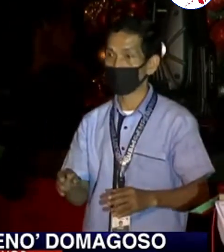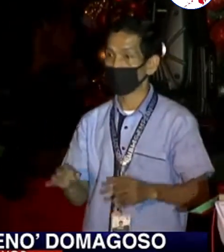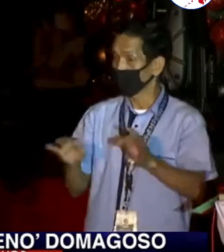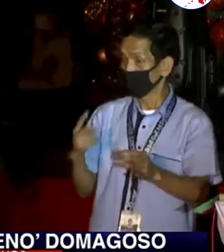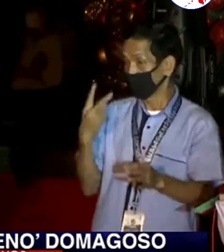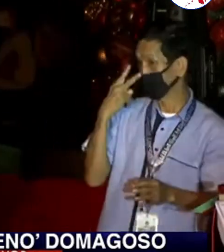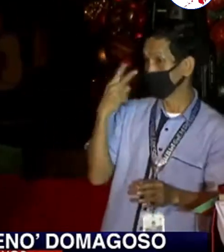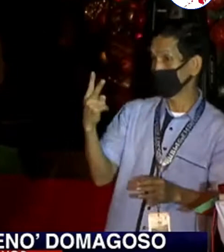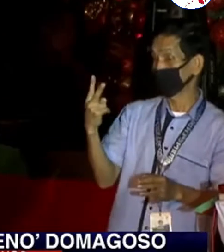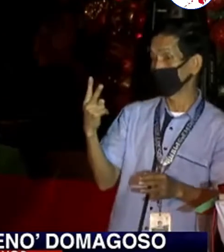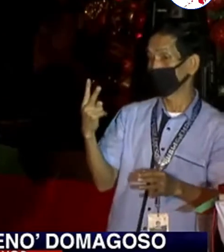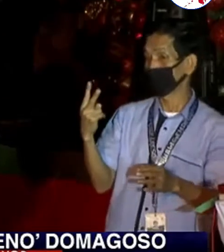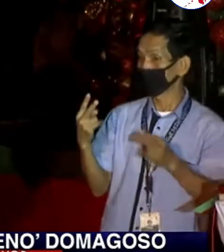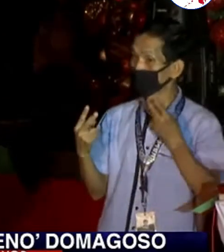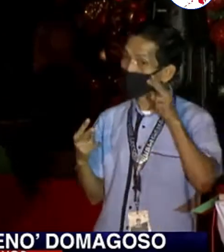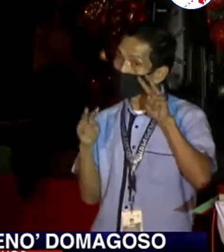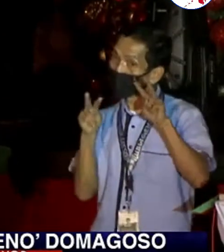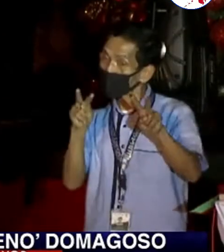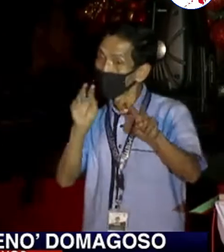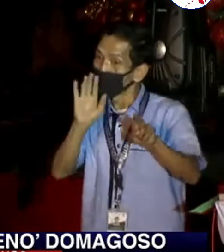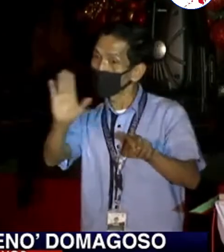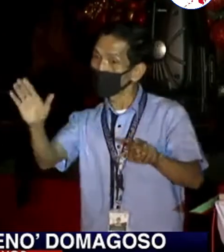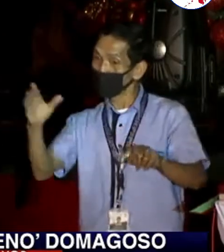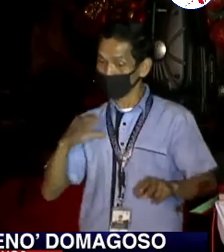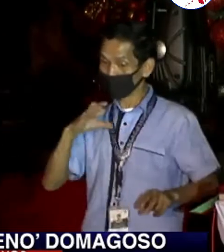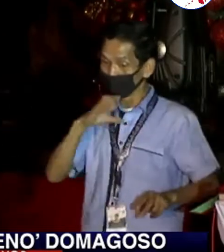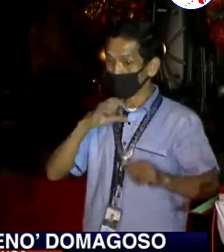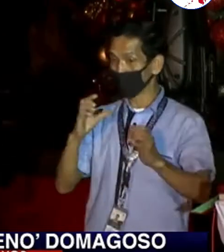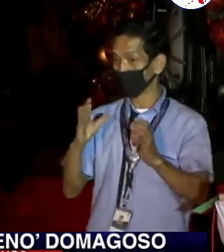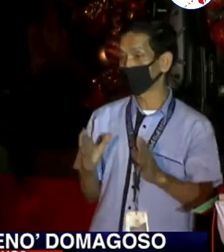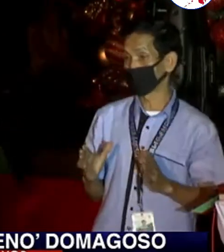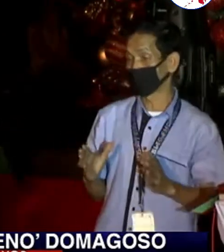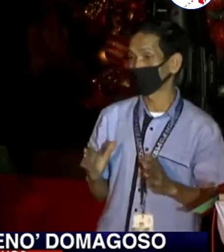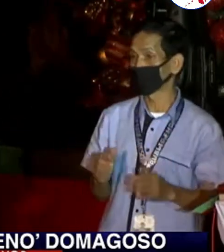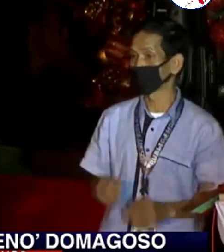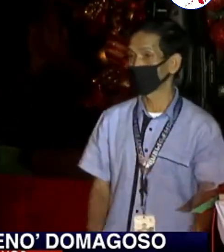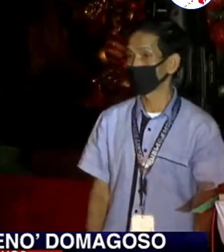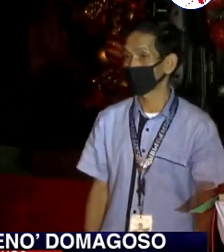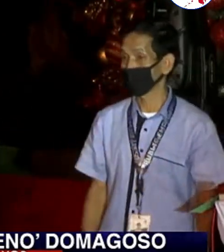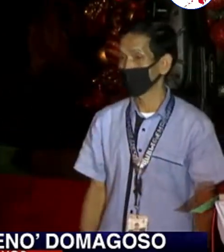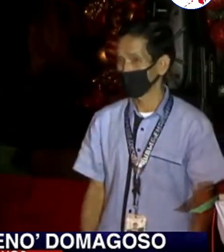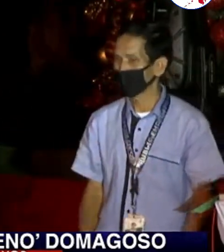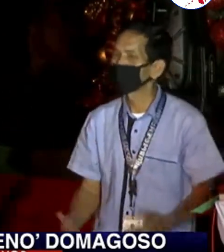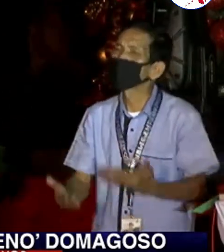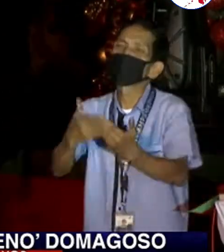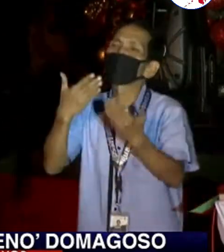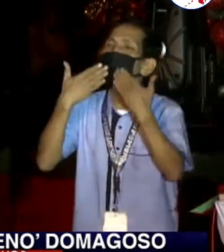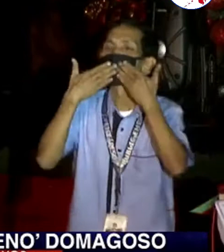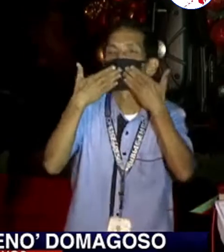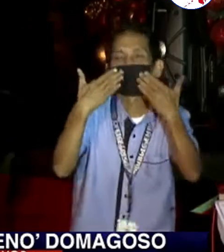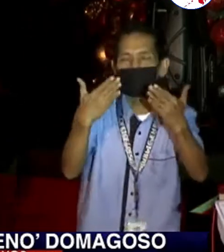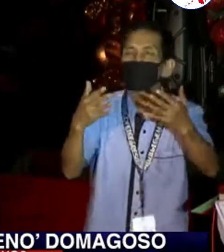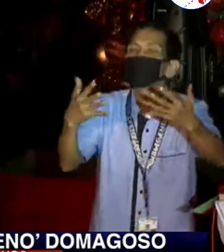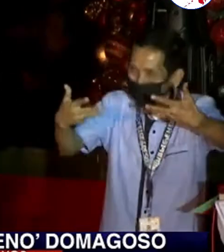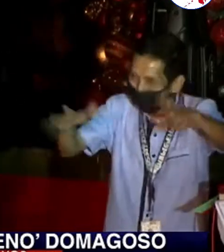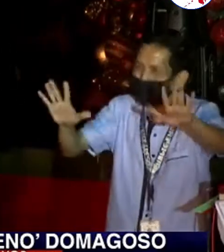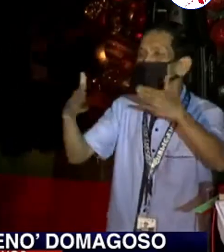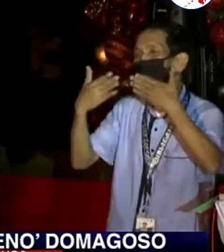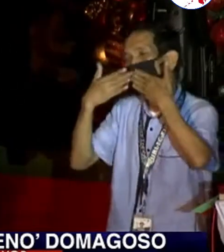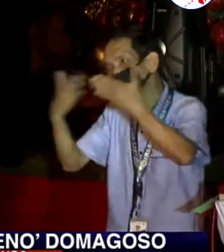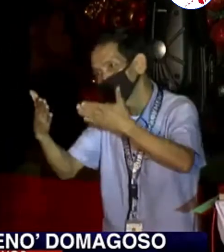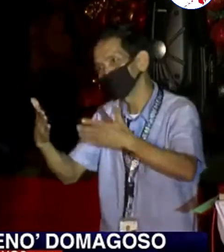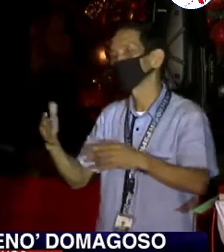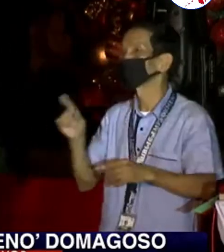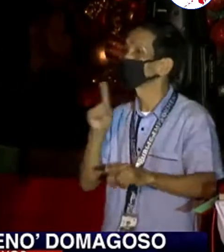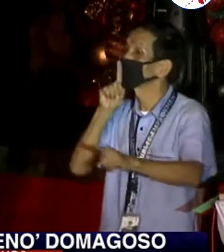kapag nakita ninyo ang inyong mga konsehal, a simple thank you will do, sapagkat sila